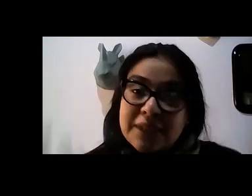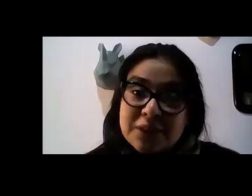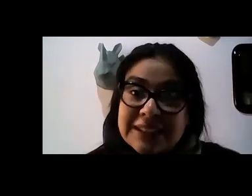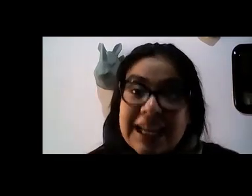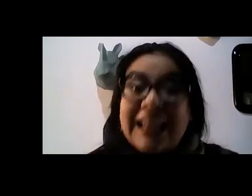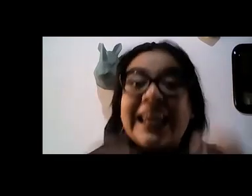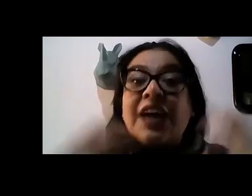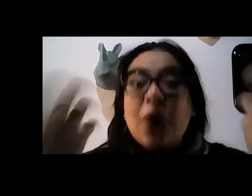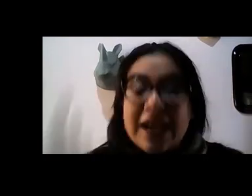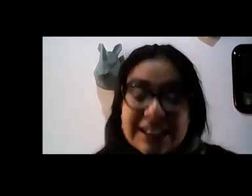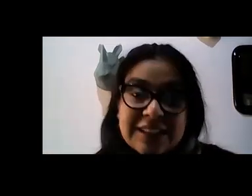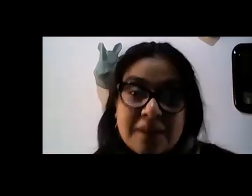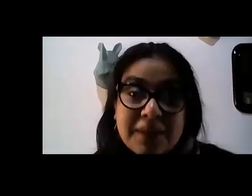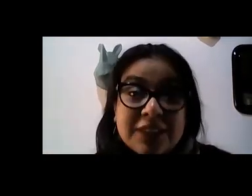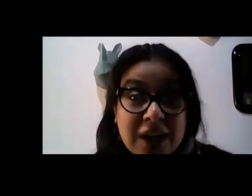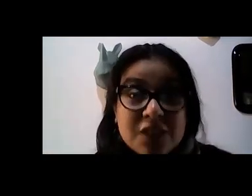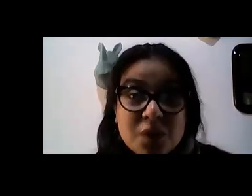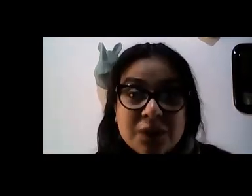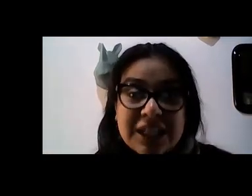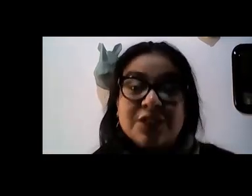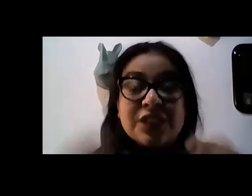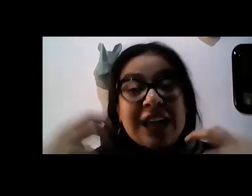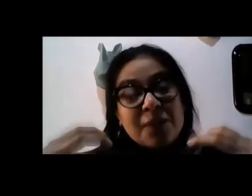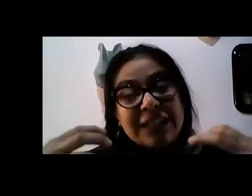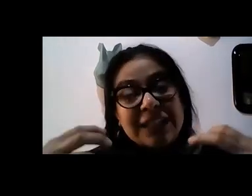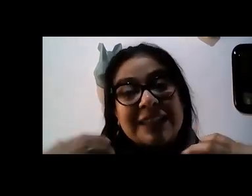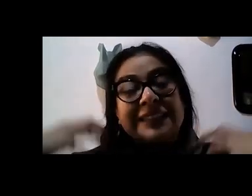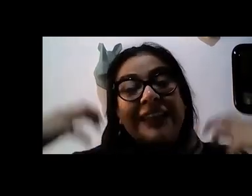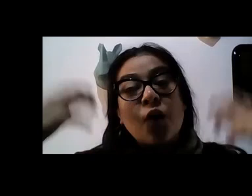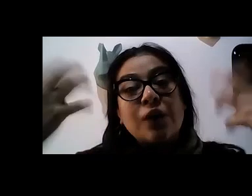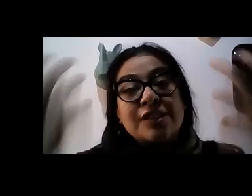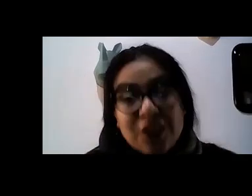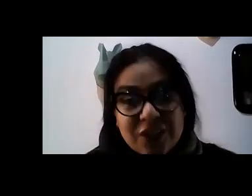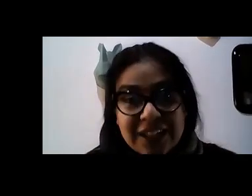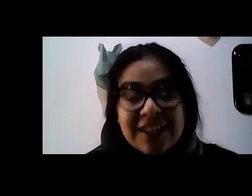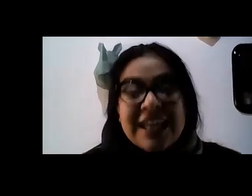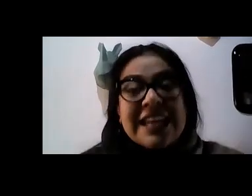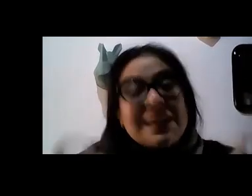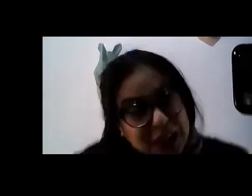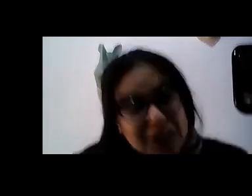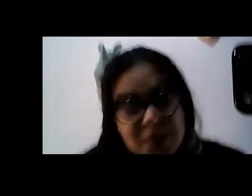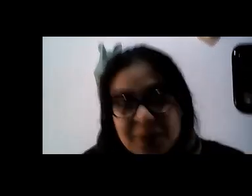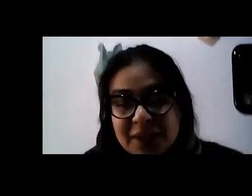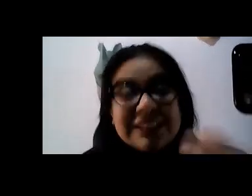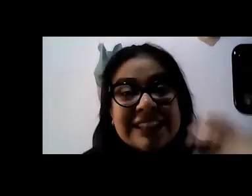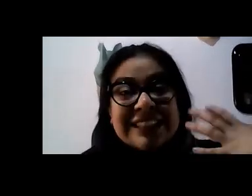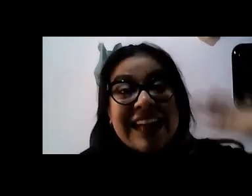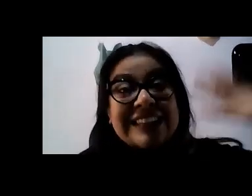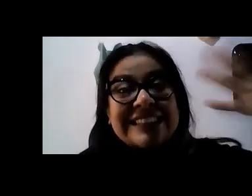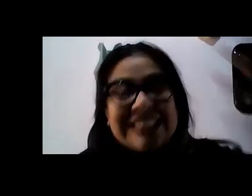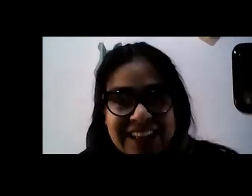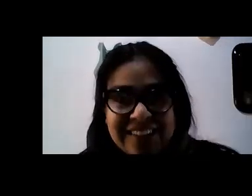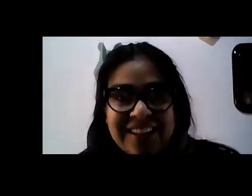estábamos enviando un mensaje que no era accesible para todas las comunidades. Entonces la comunidad también te cuestiona y, ¿por qué no podríamos